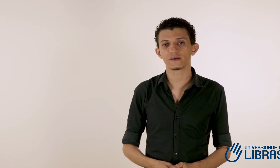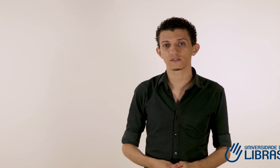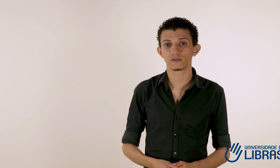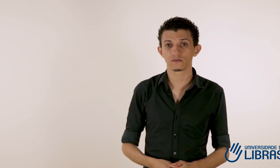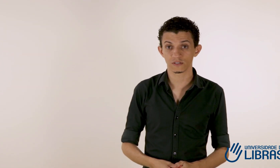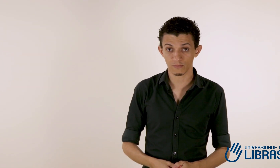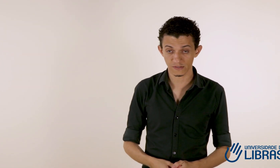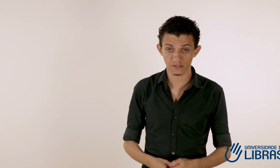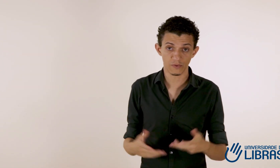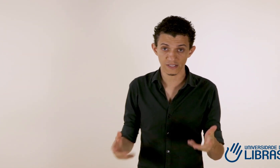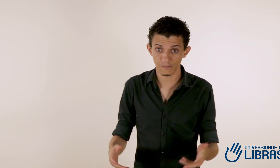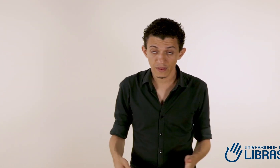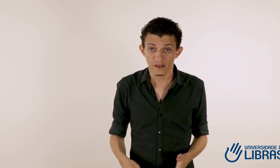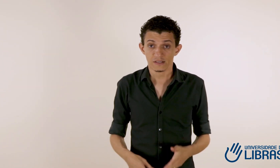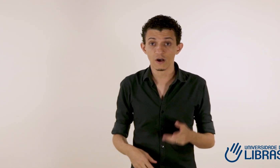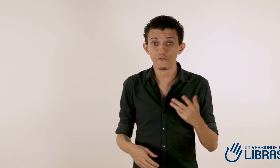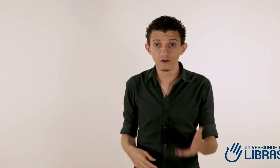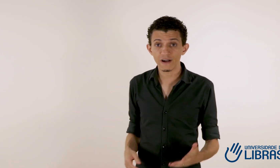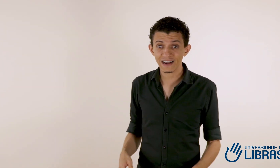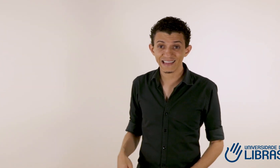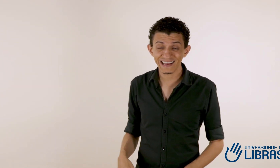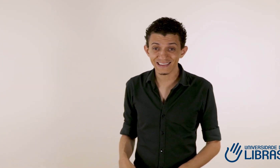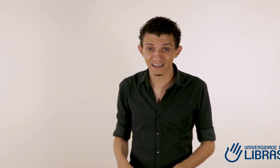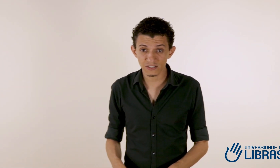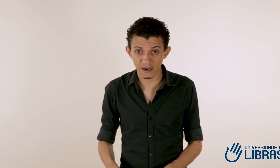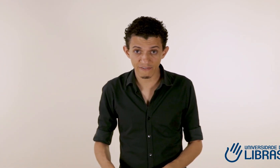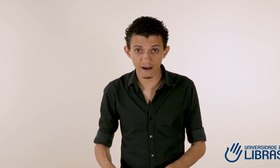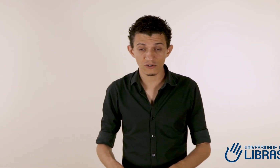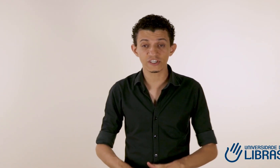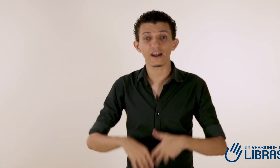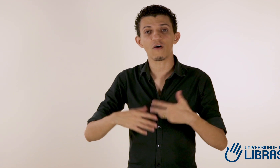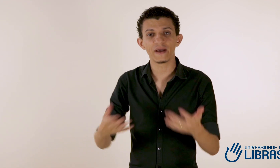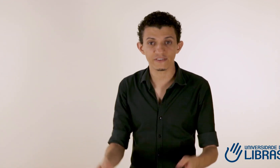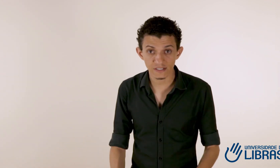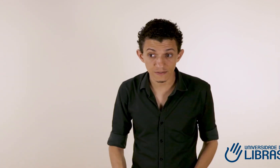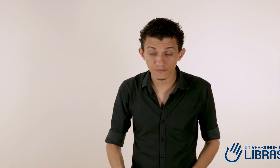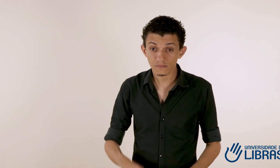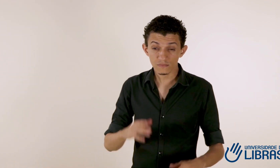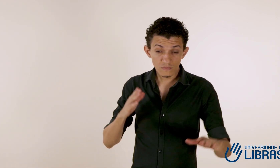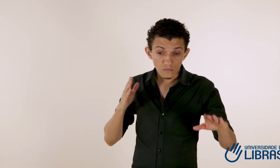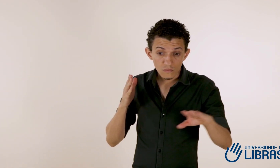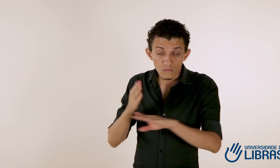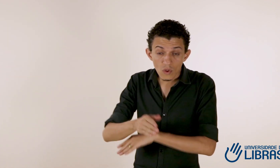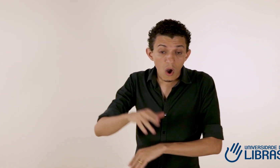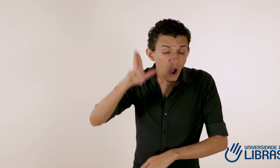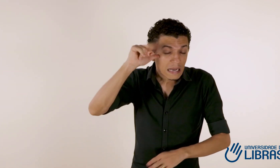essas coisas estão dispostas. Então, por exemplo, se eu fui num lugar que tem aquele tanto de cavalo, geralmente vai ser assim.